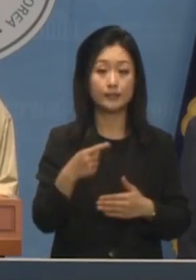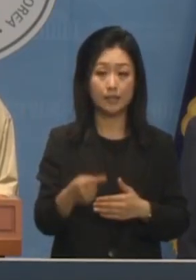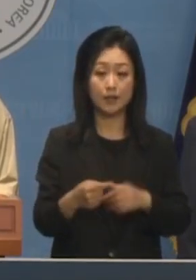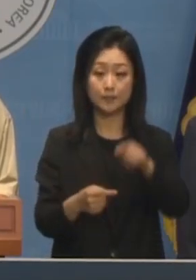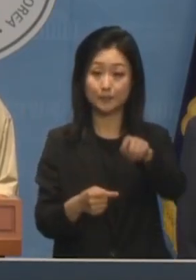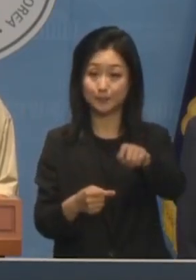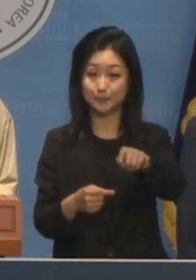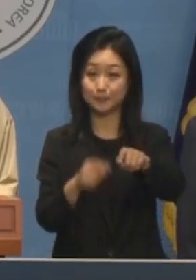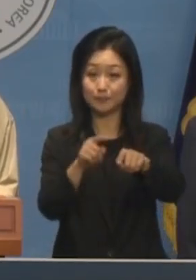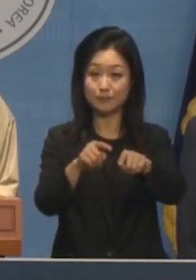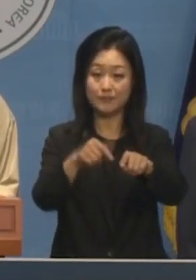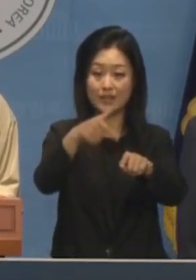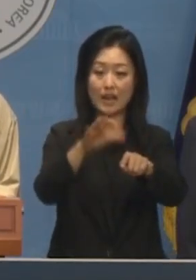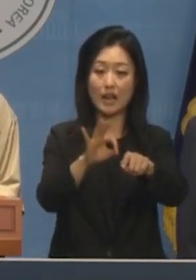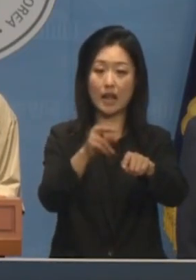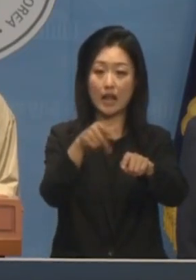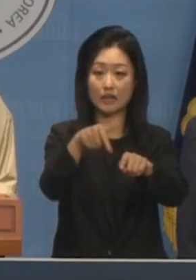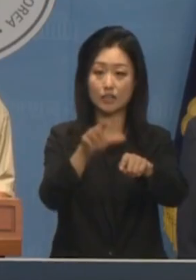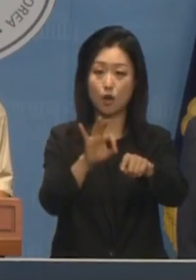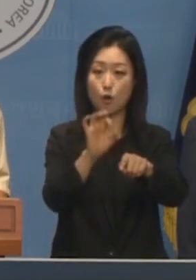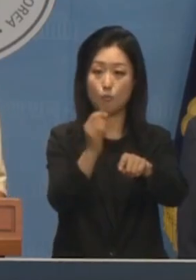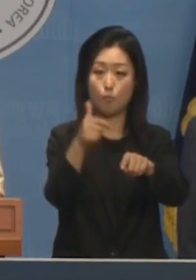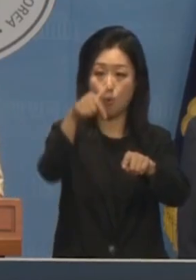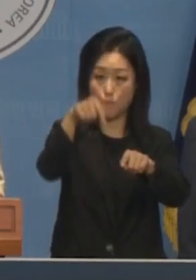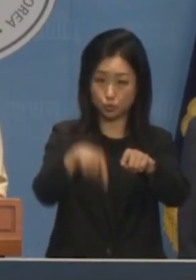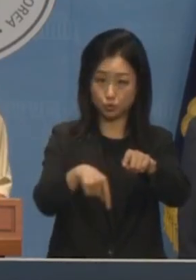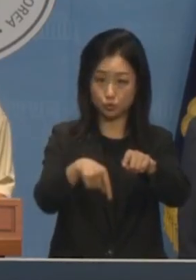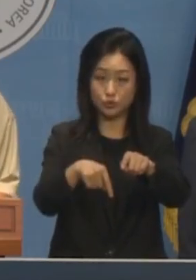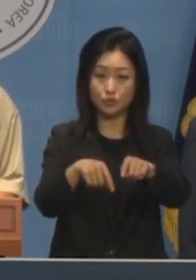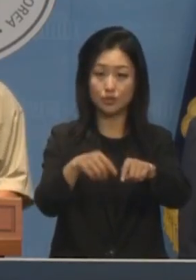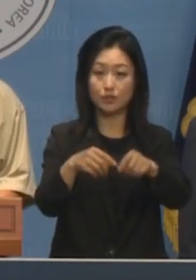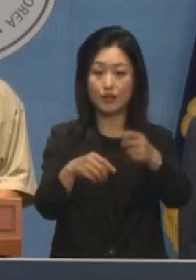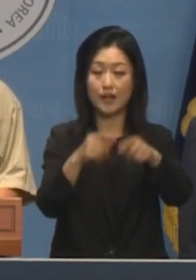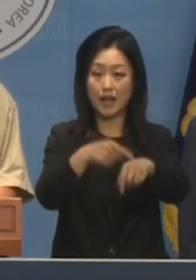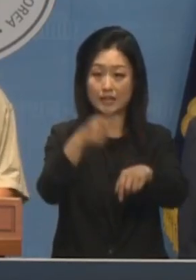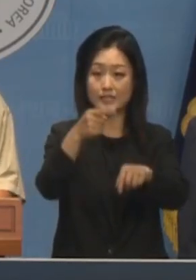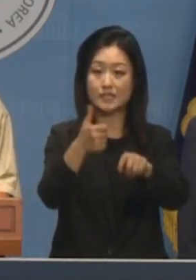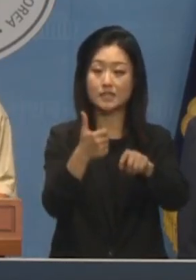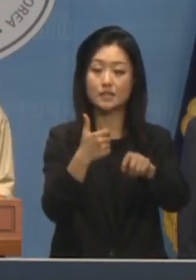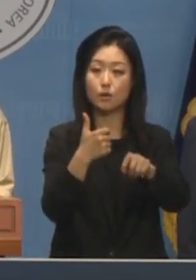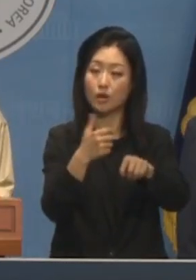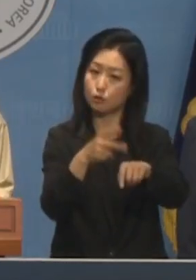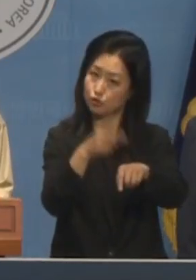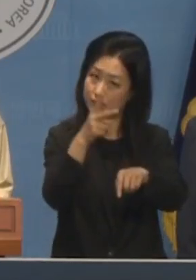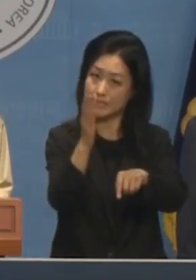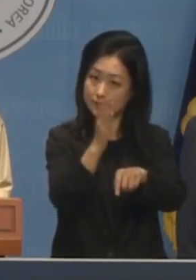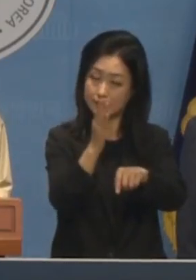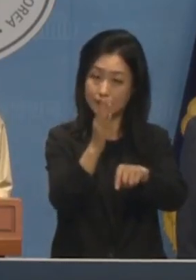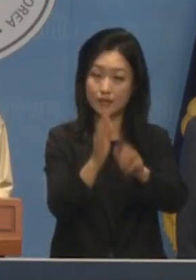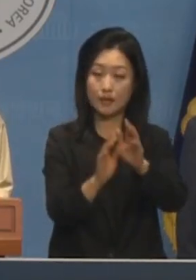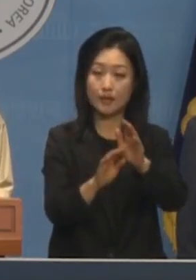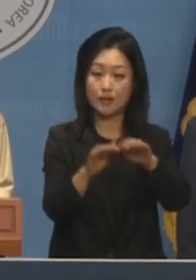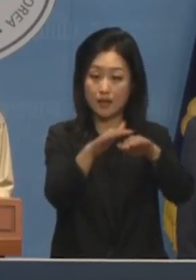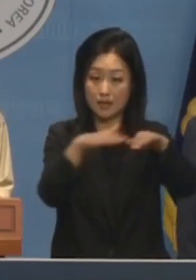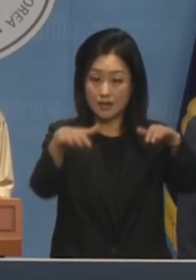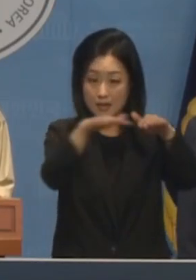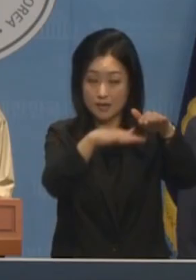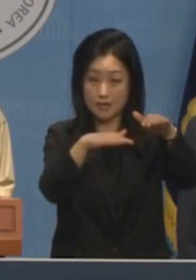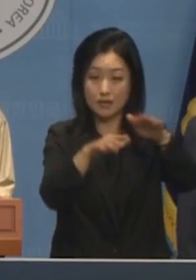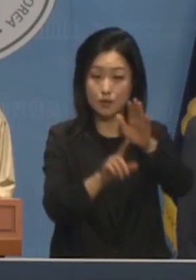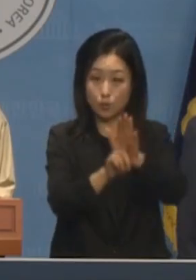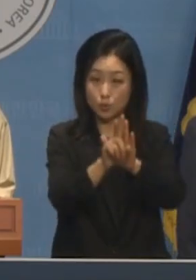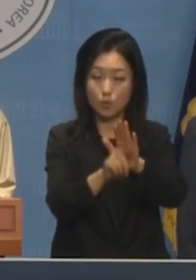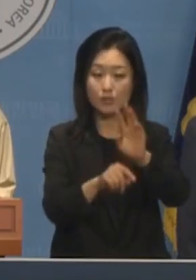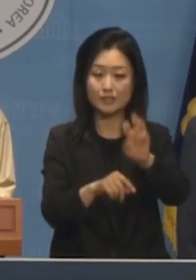논산 강경포구였습니다. 채수 시간은 13시 50분이었고 상온은 30도, 수온은